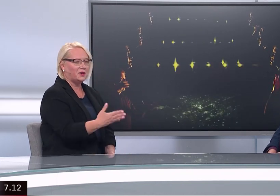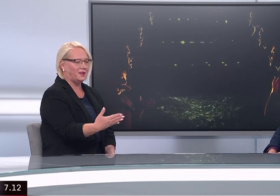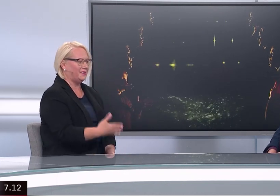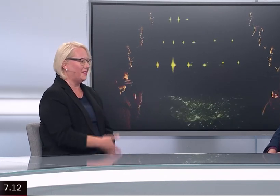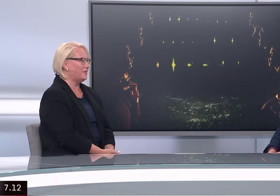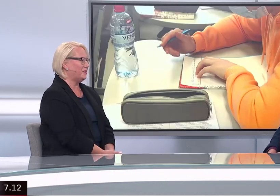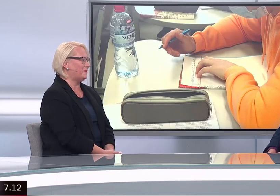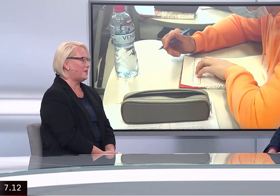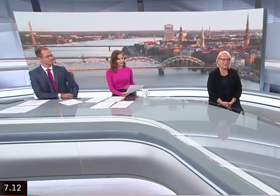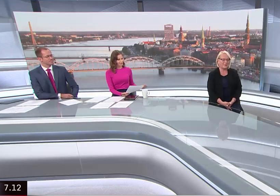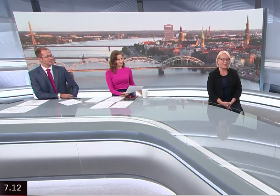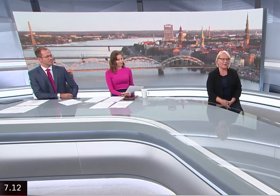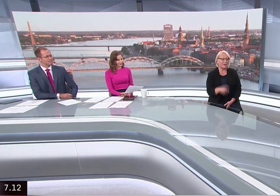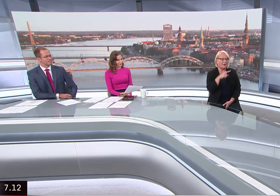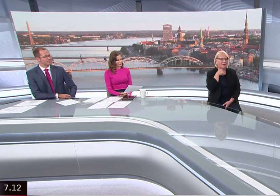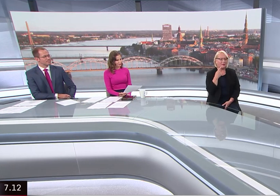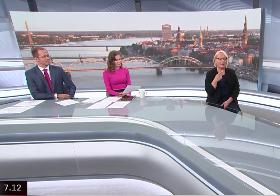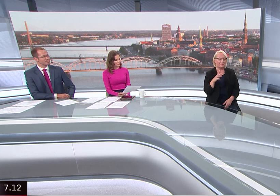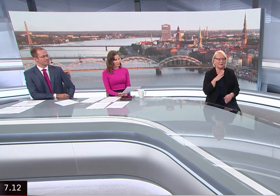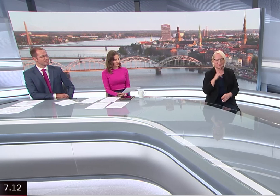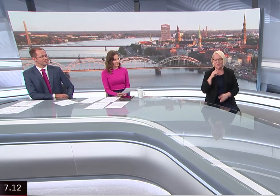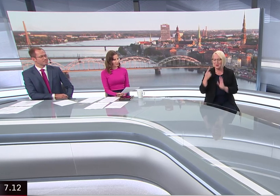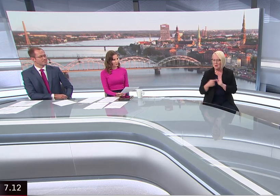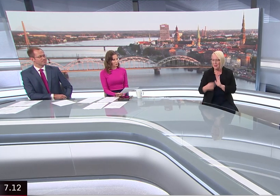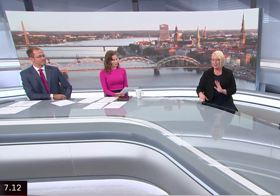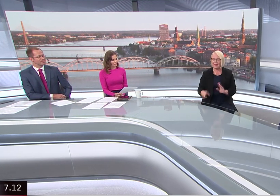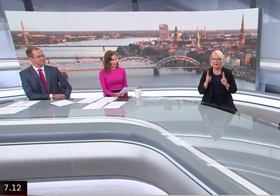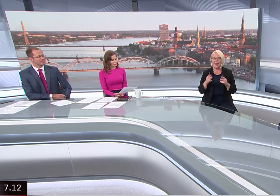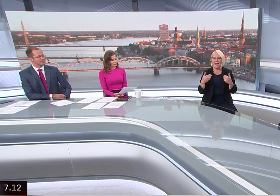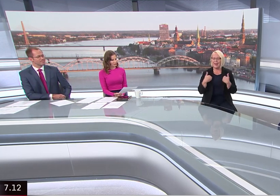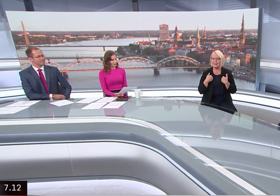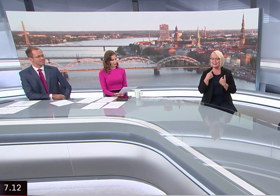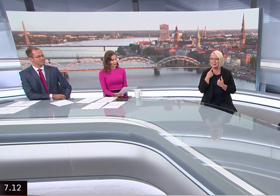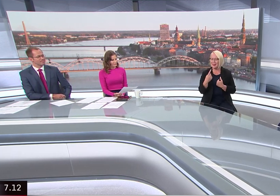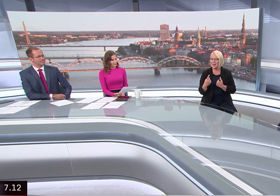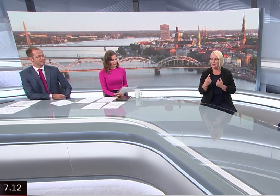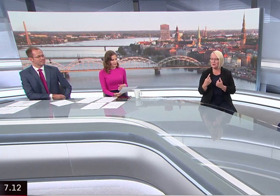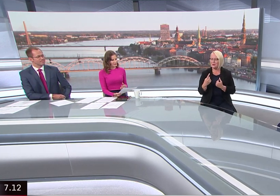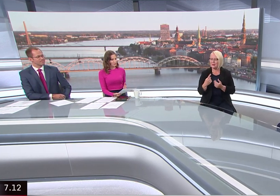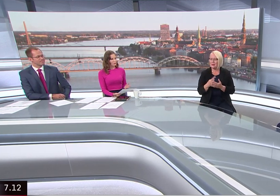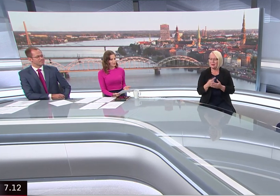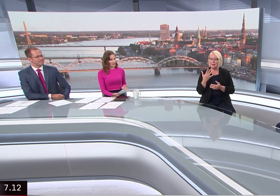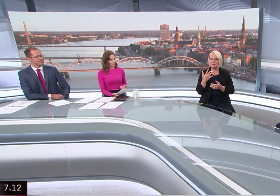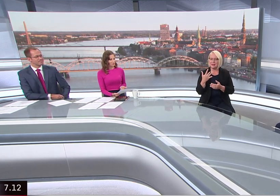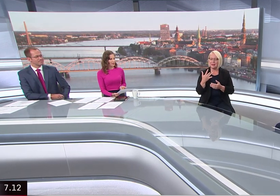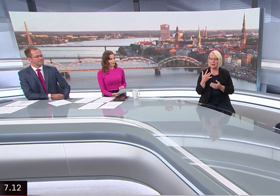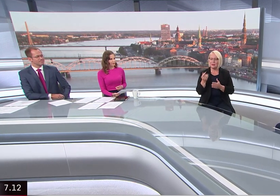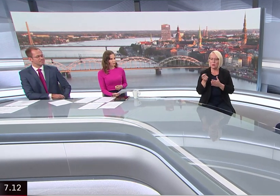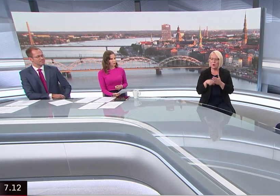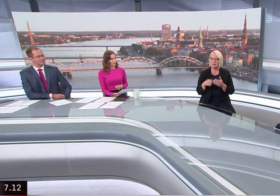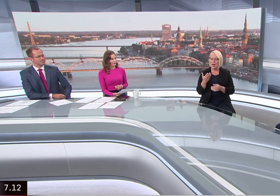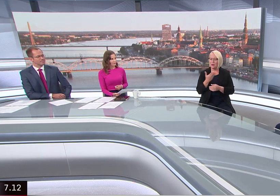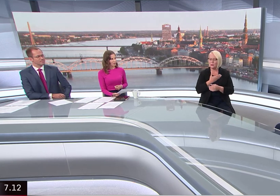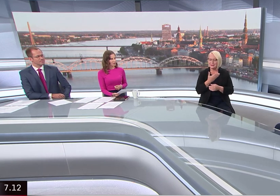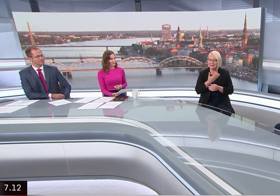jo viņi ir darba darītāji. Jā, Brigitte, mēs arī jums gribam jautāt, kā jūs teiktu, cik noslēgtu dzīvi